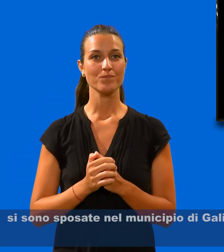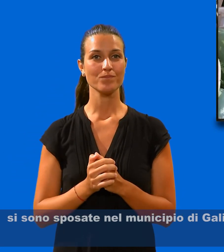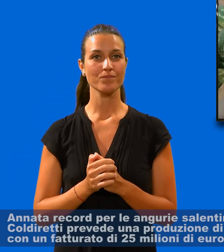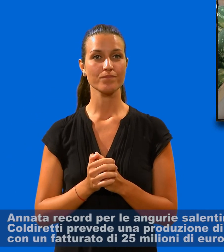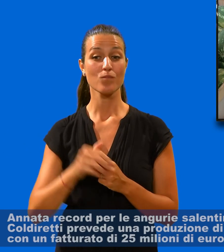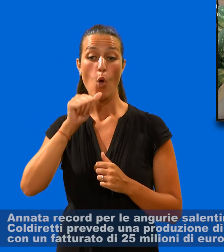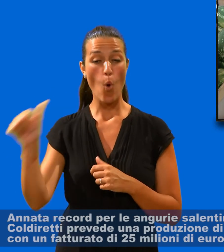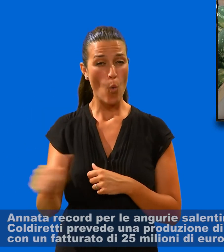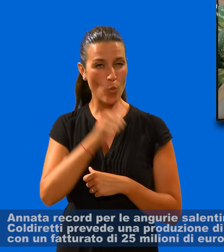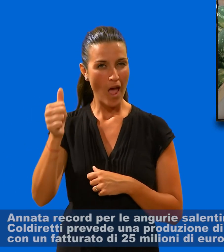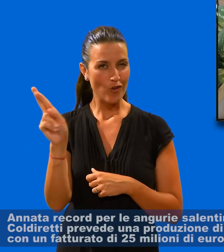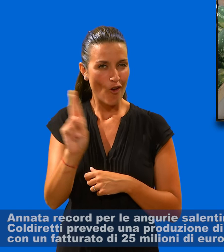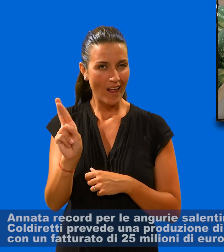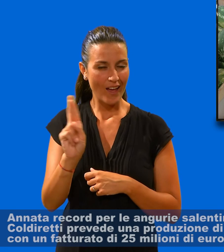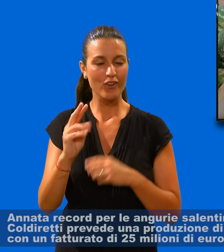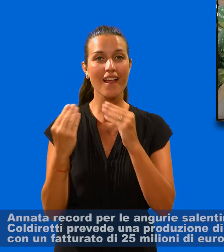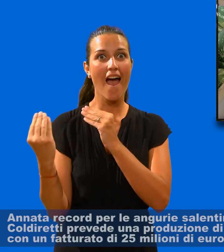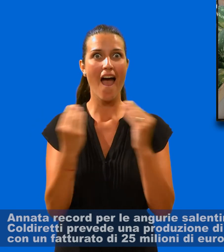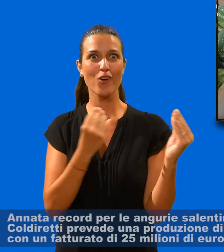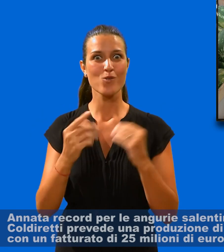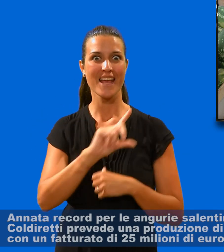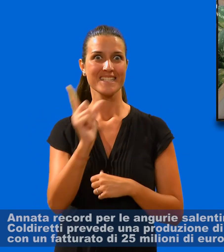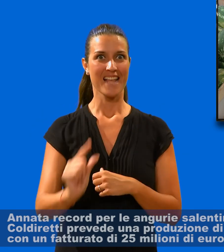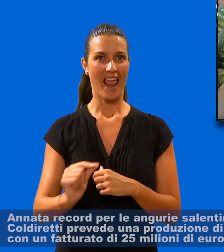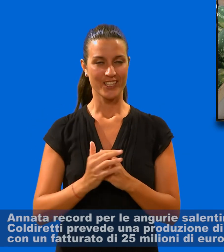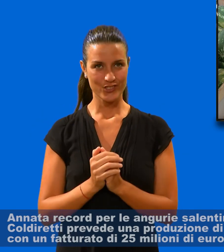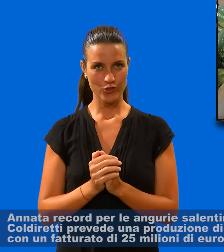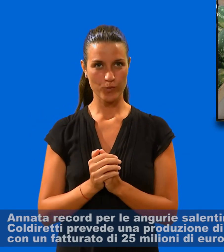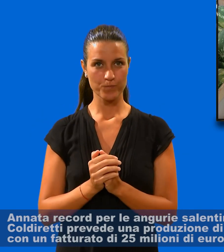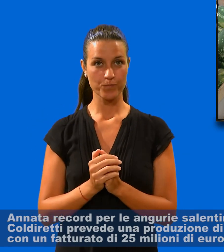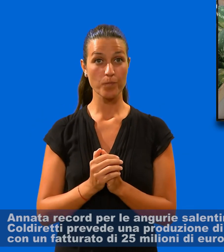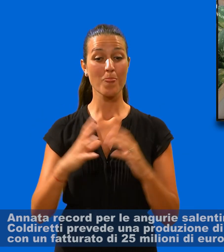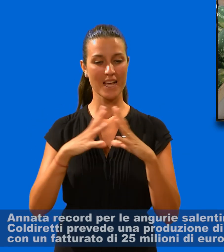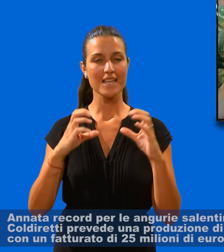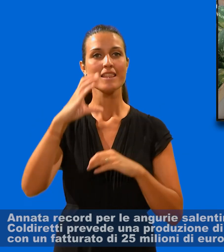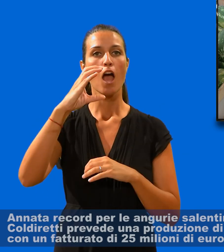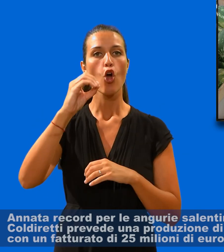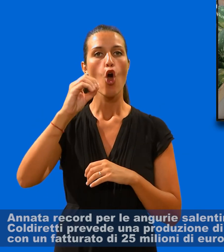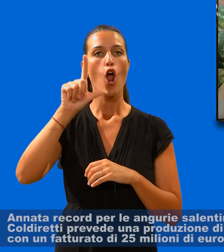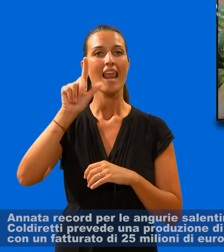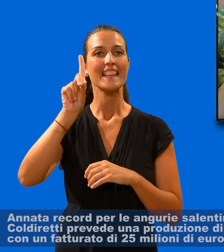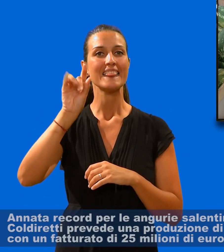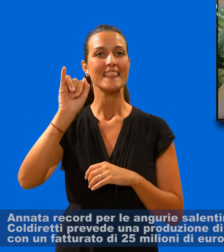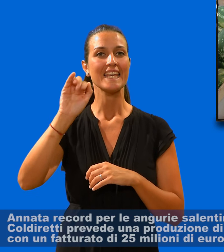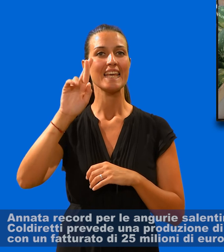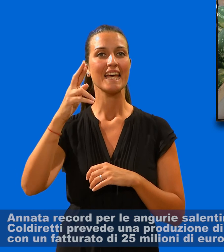annata record per le angurie salentina coldiretti prevede